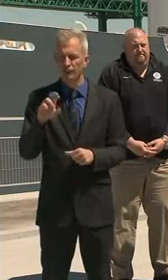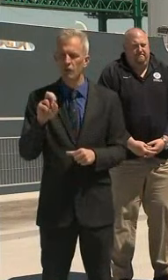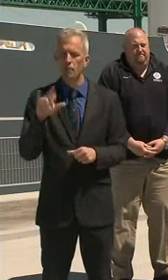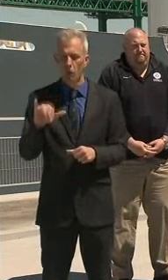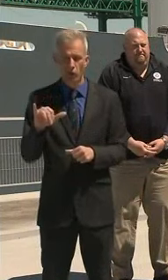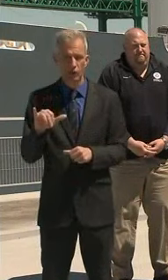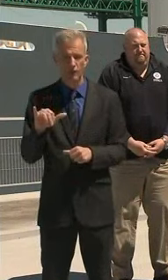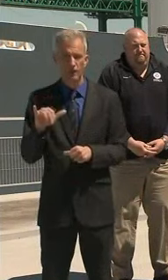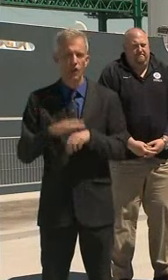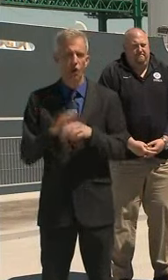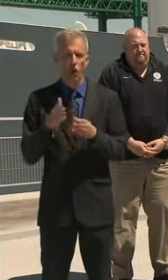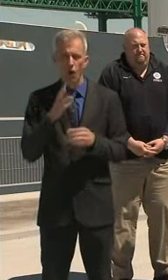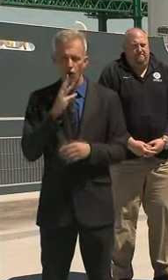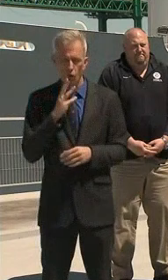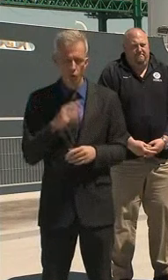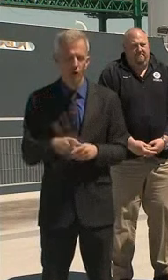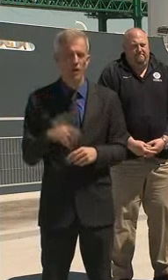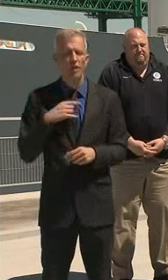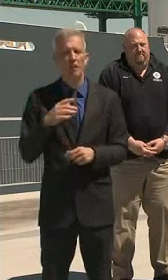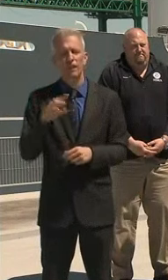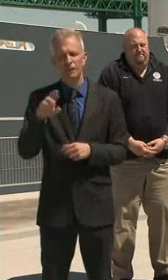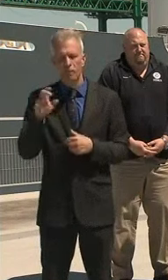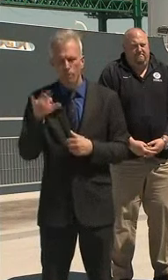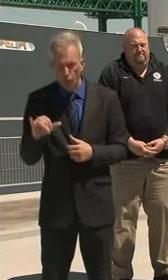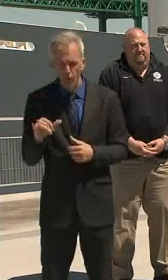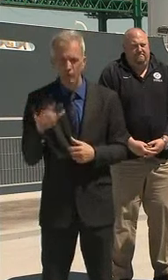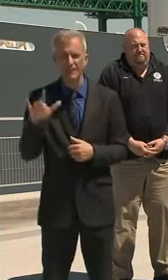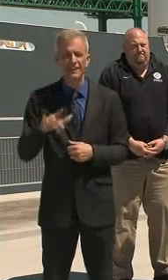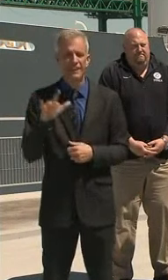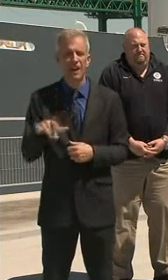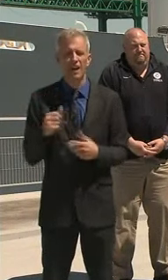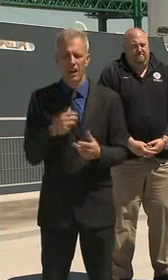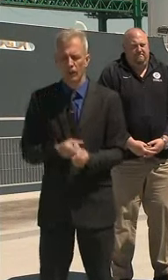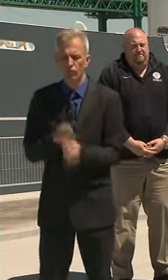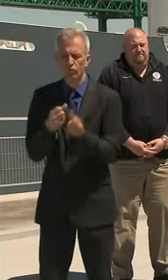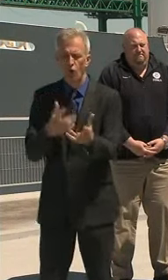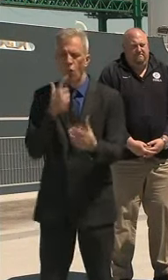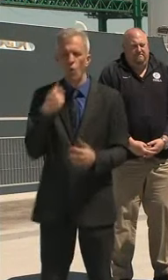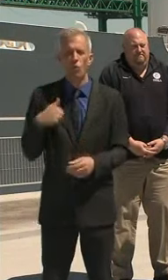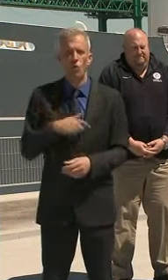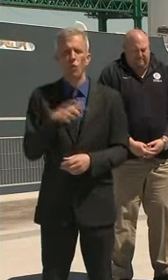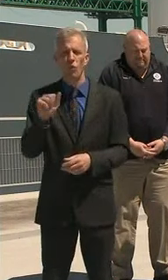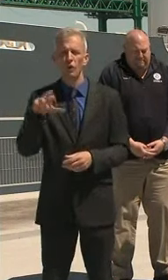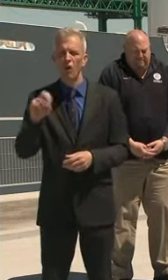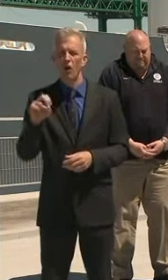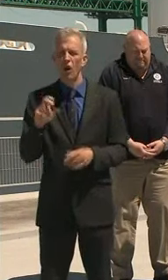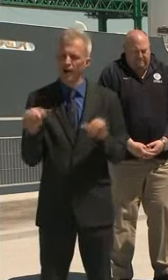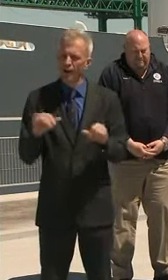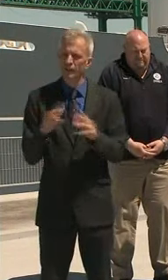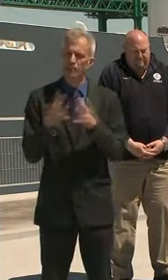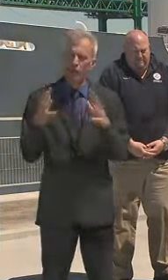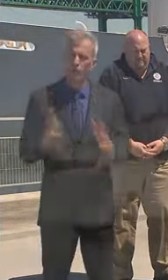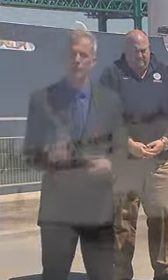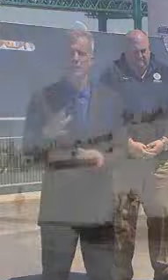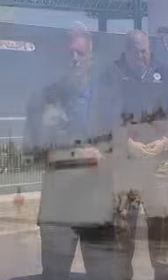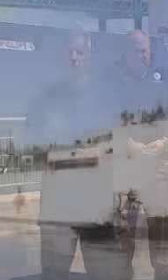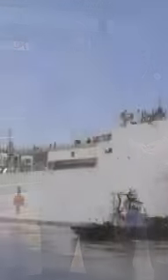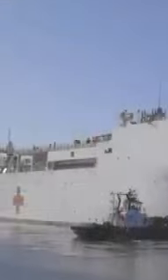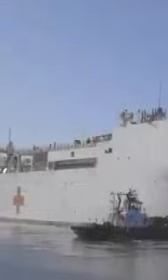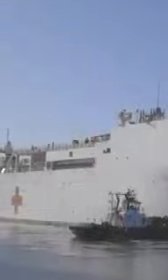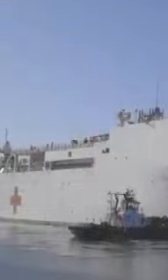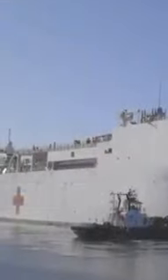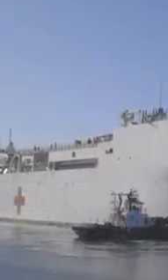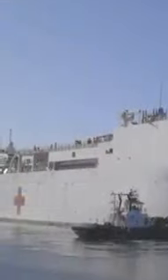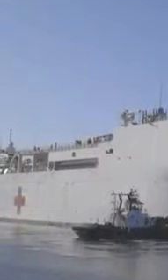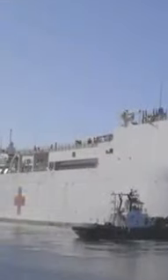cobrador y por esto por razones esto es una misericordia sea unas aguas una misericordia en las camas o la misericordia